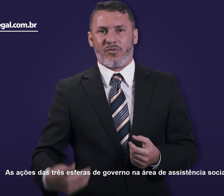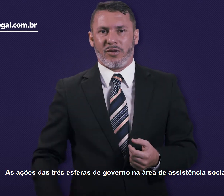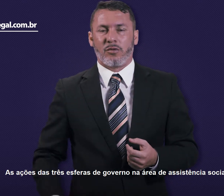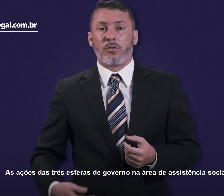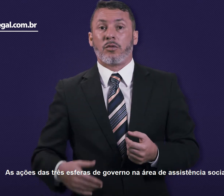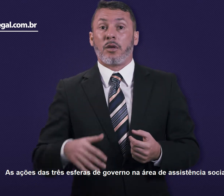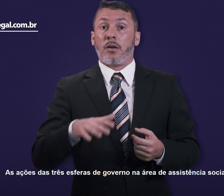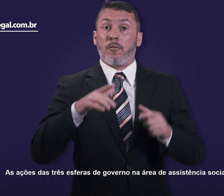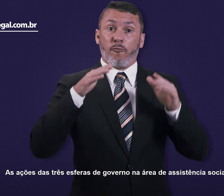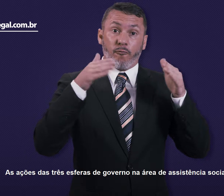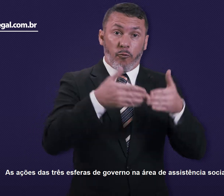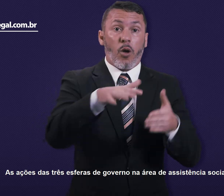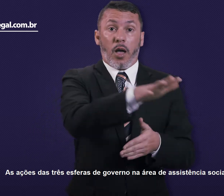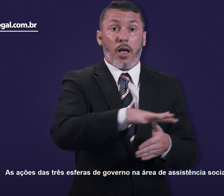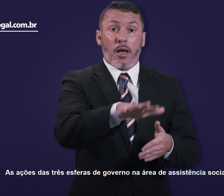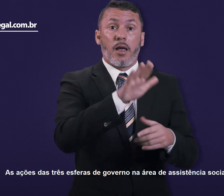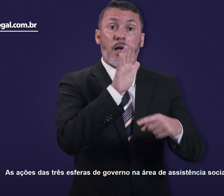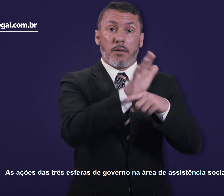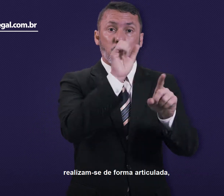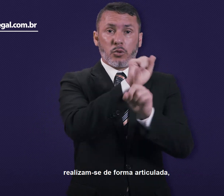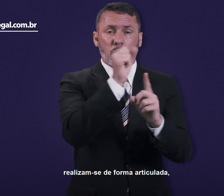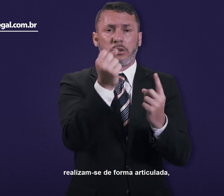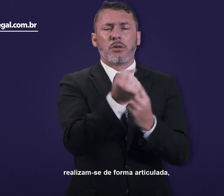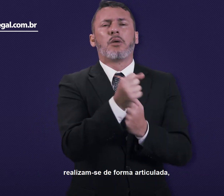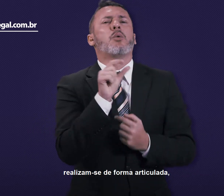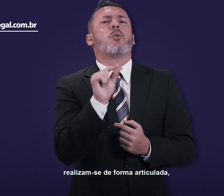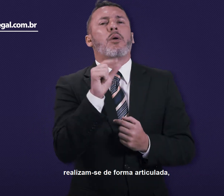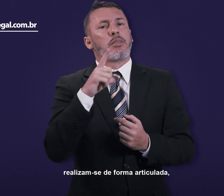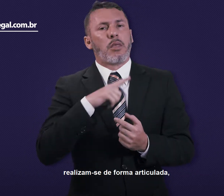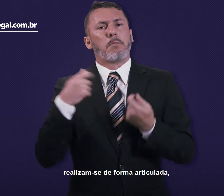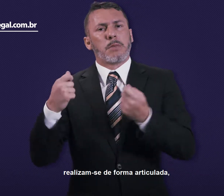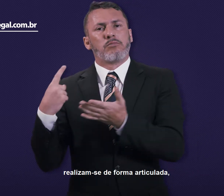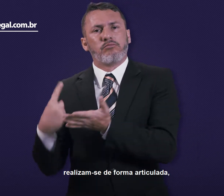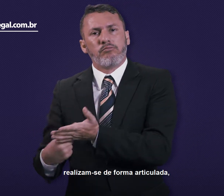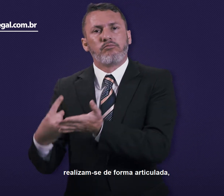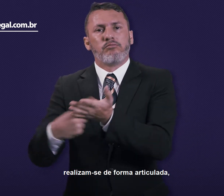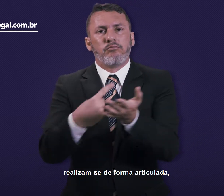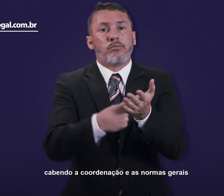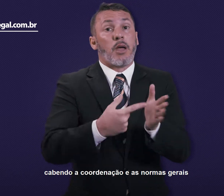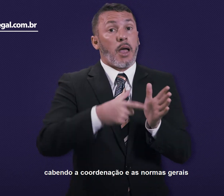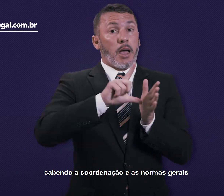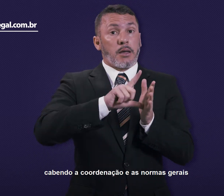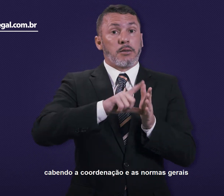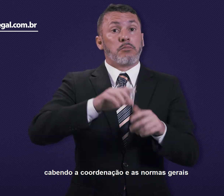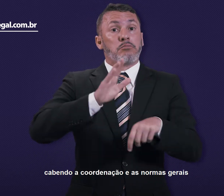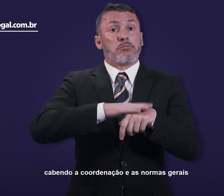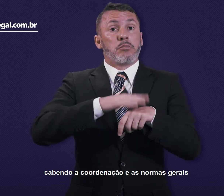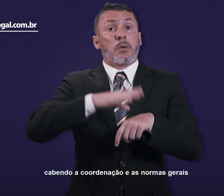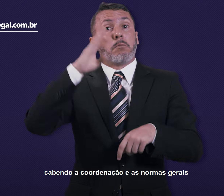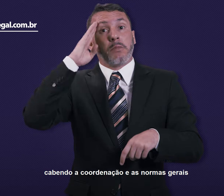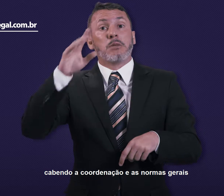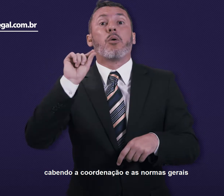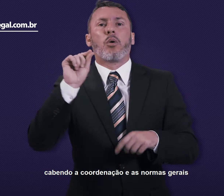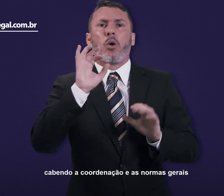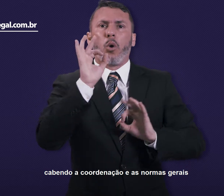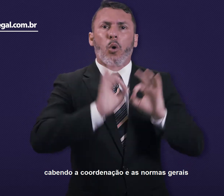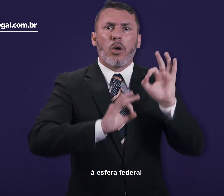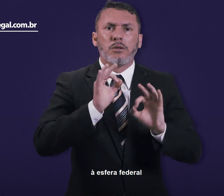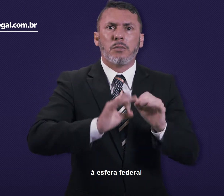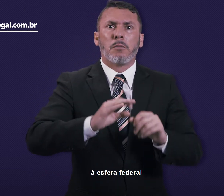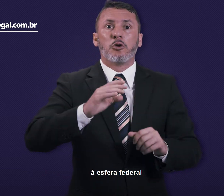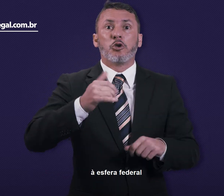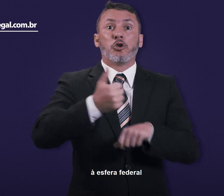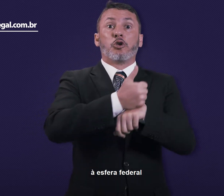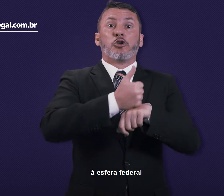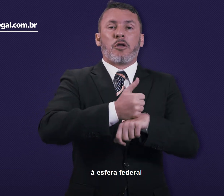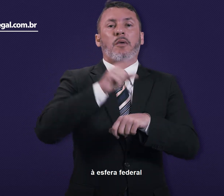esferas de governo na área de assistência social realizam-se de forma articulada, cabendo a coordenação e as normas gerais